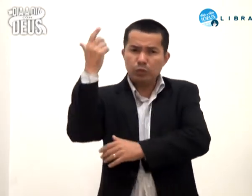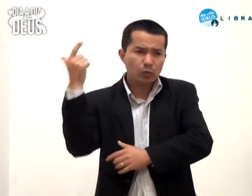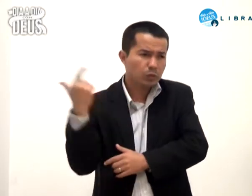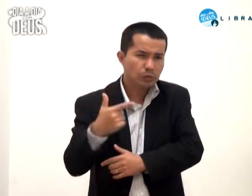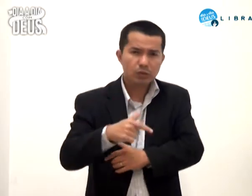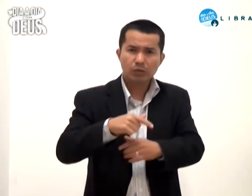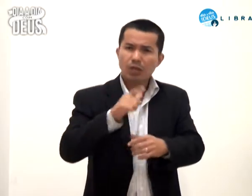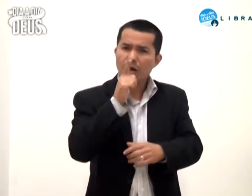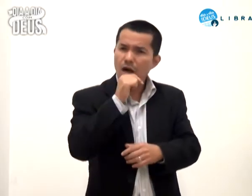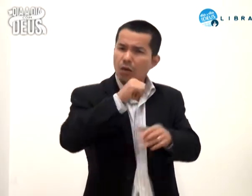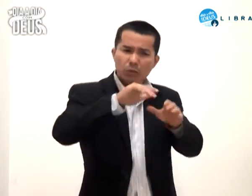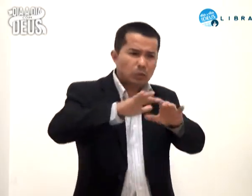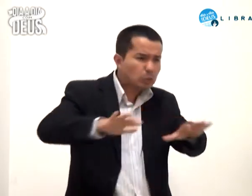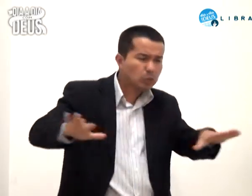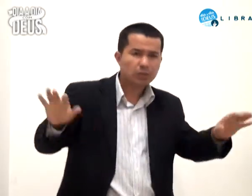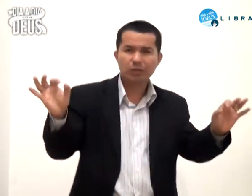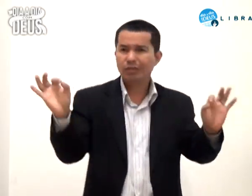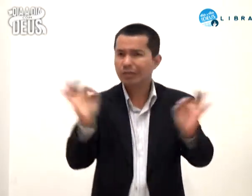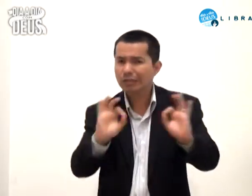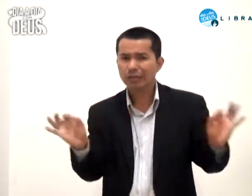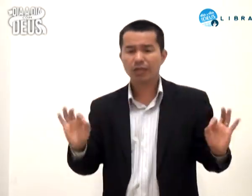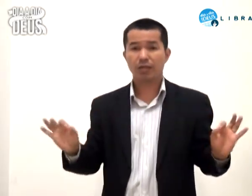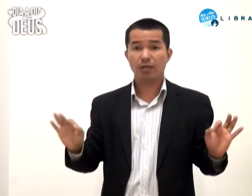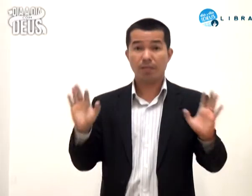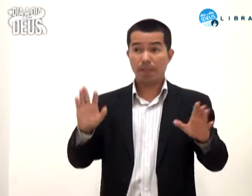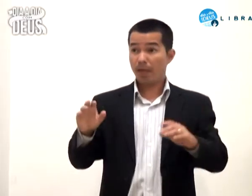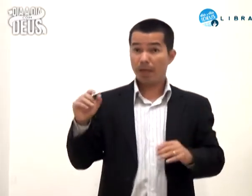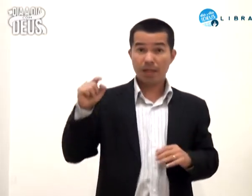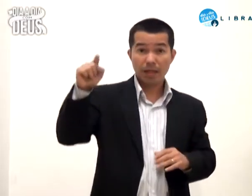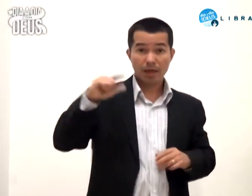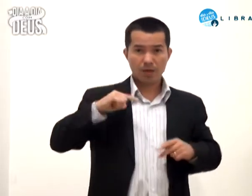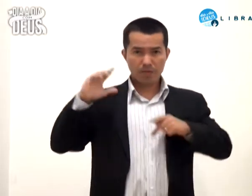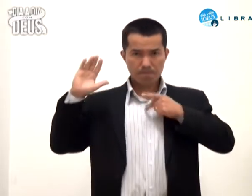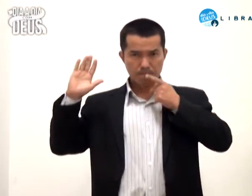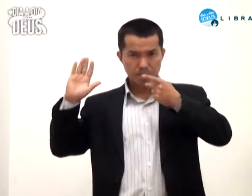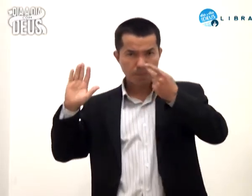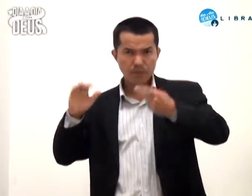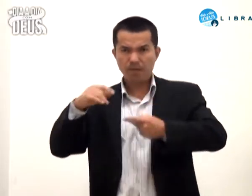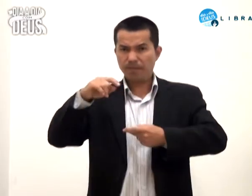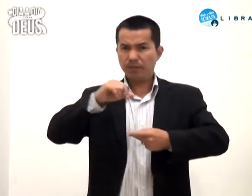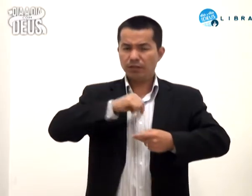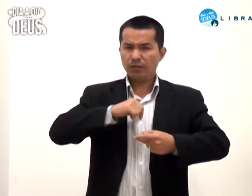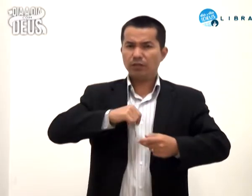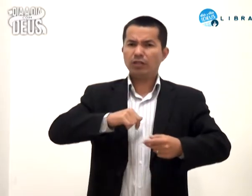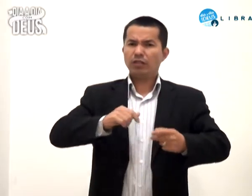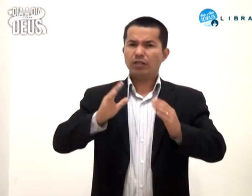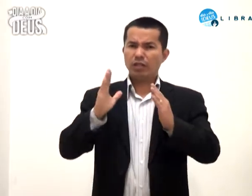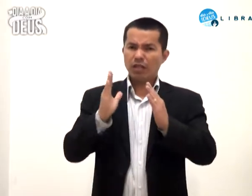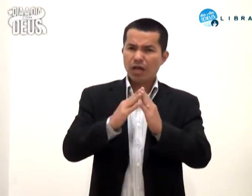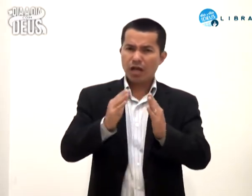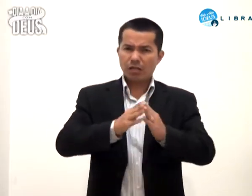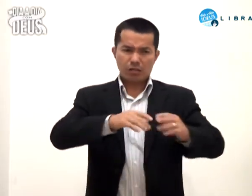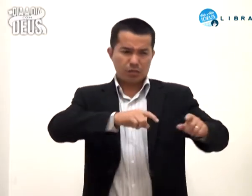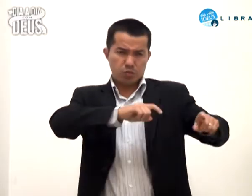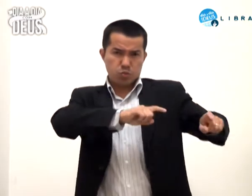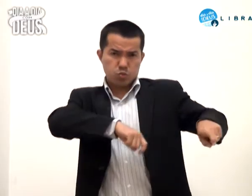terra prometida, e na terra prometida vocês vão ter casas, vão ter fazendas, vão ter isso. Não